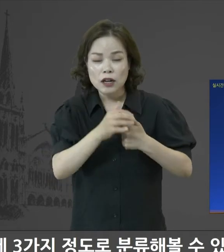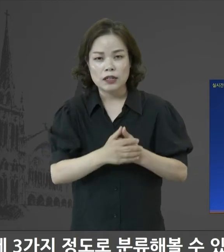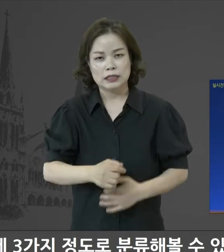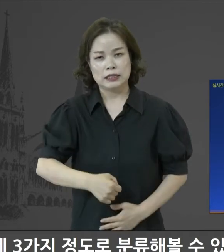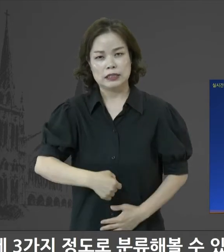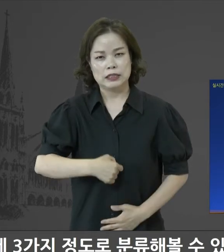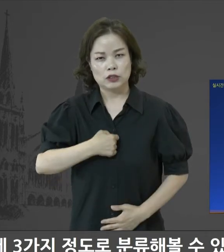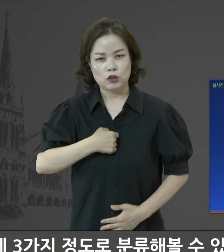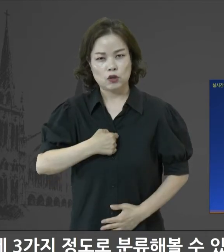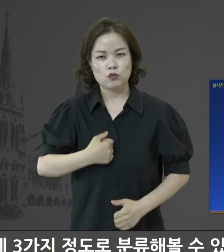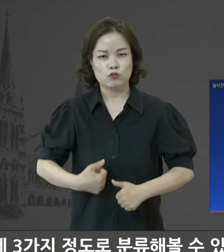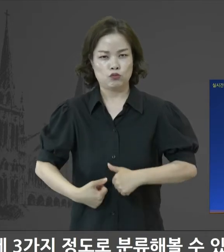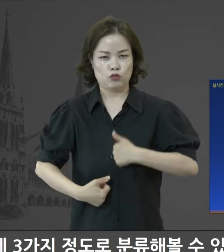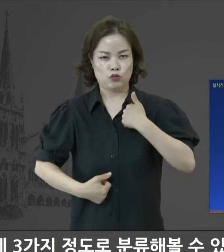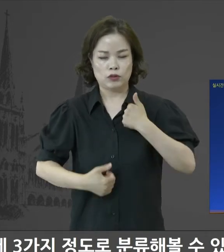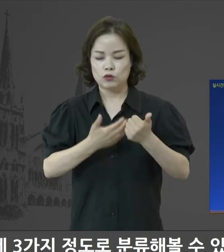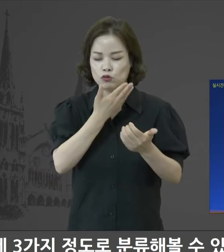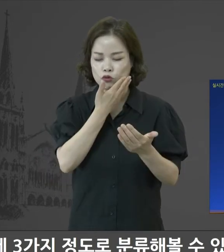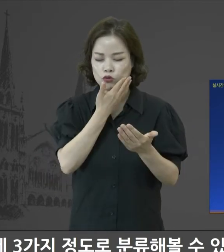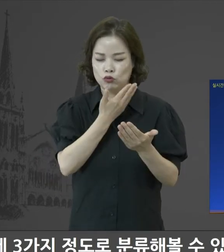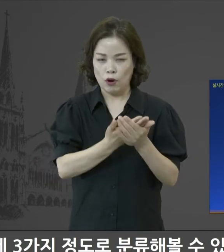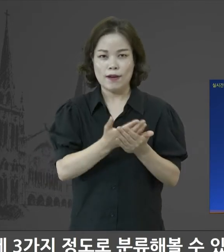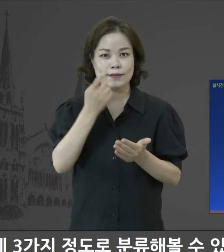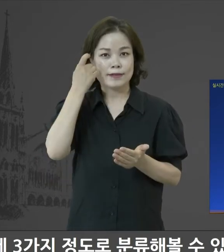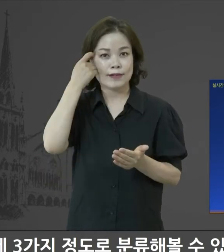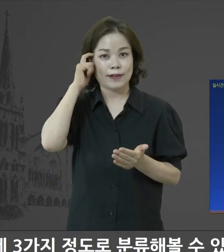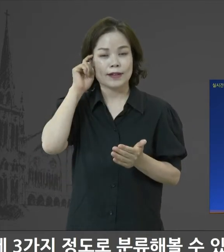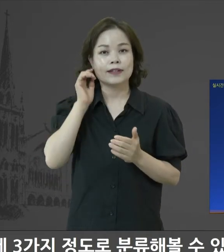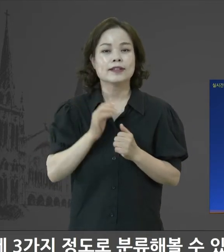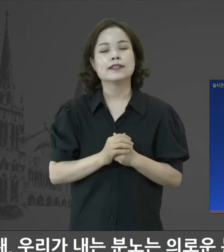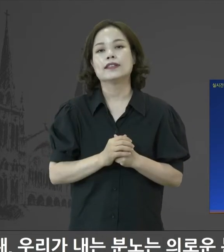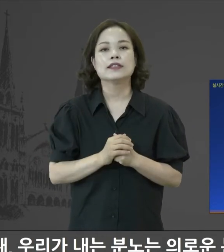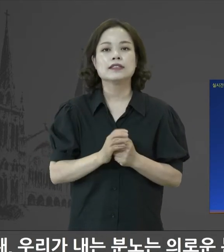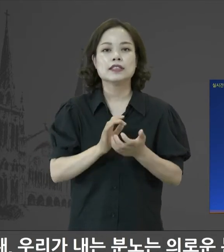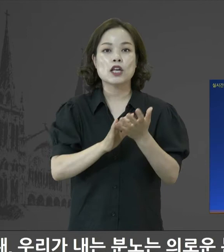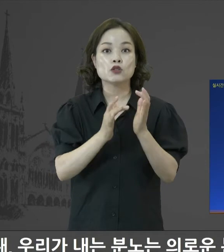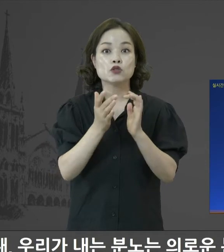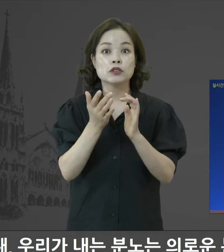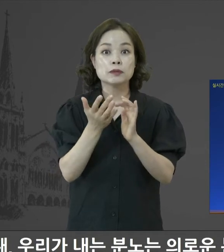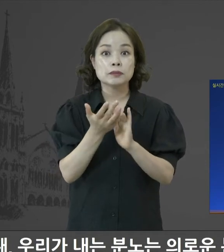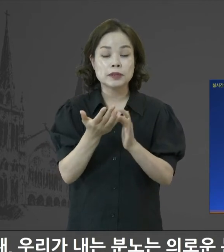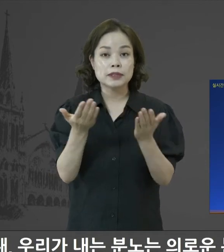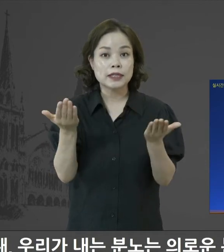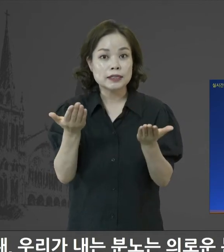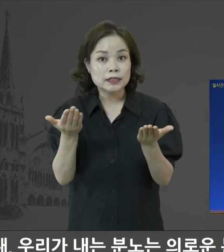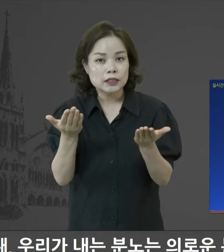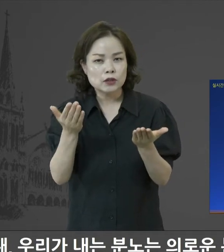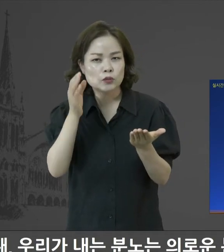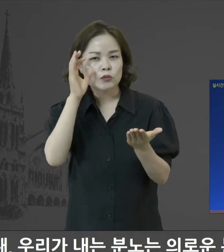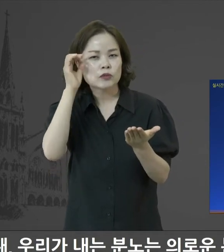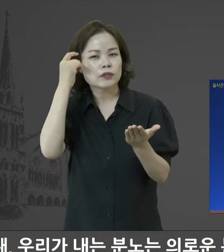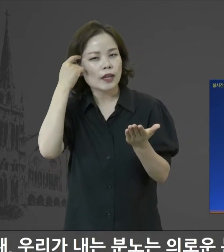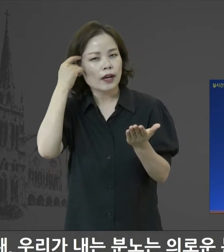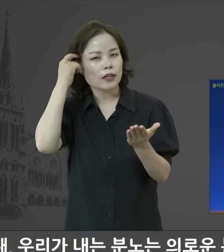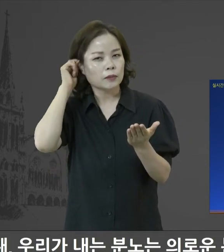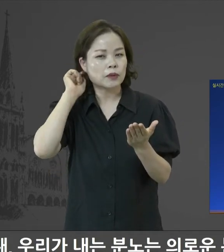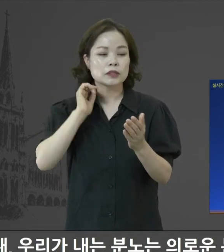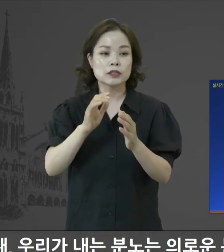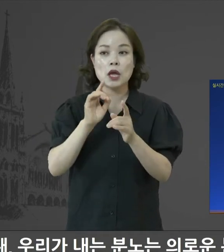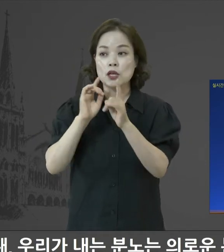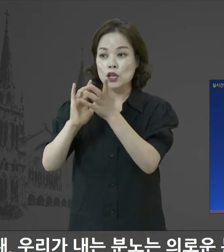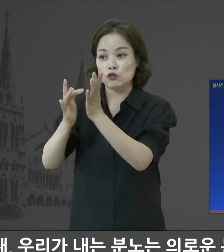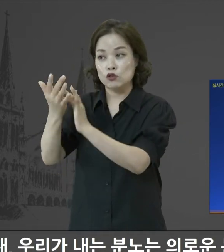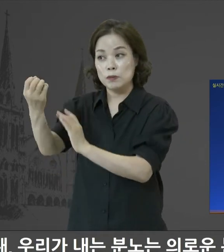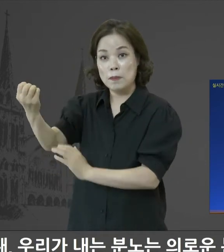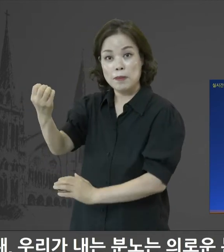의로운 분노를 중요시 여기고 있습니다. 예수님이 하신 일들을 보게 되면 그분의